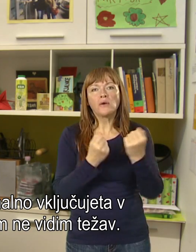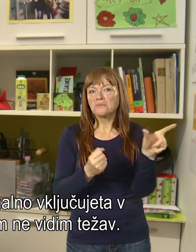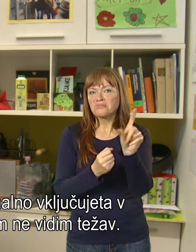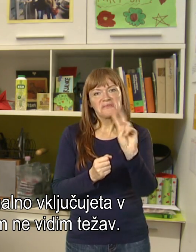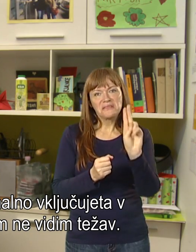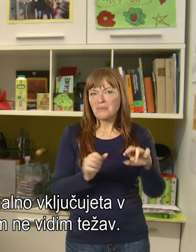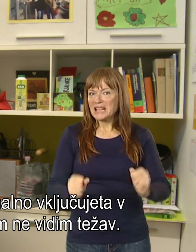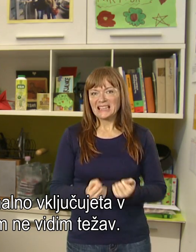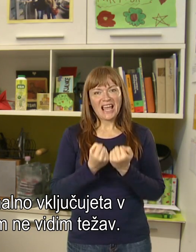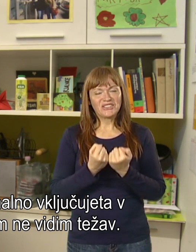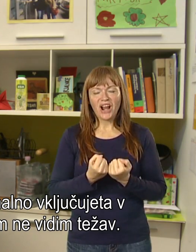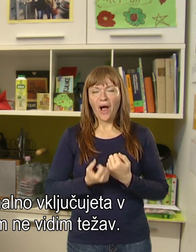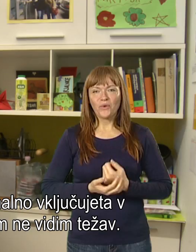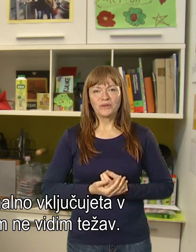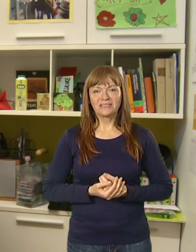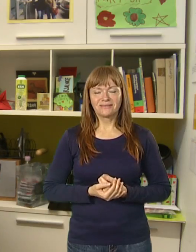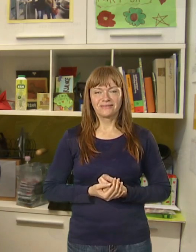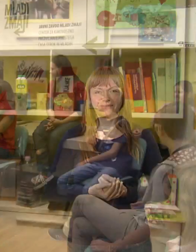težav.